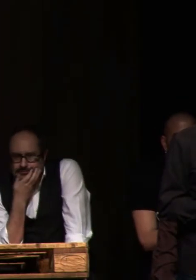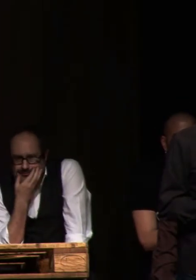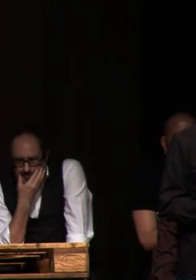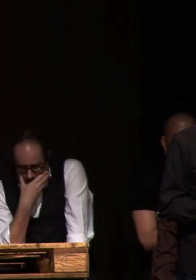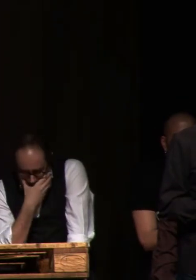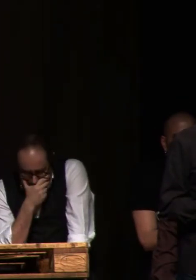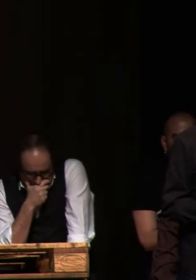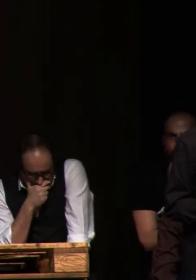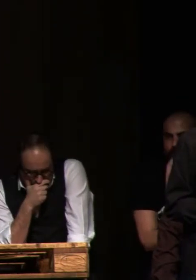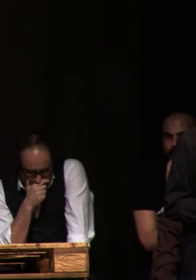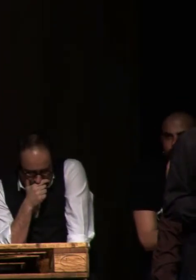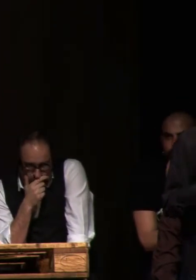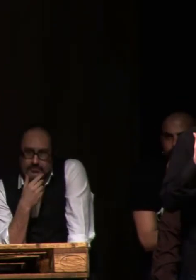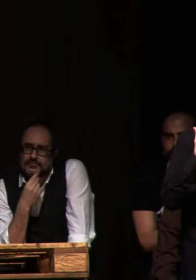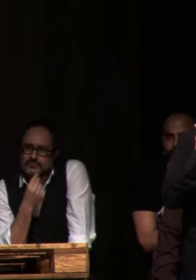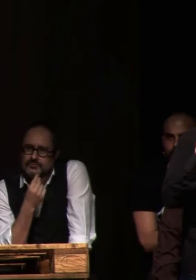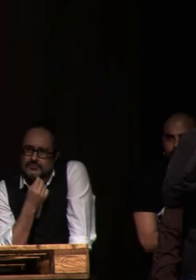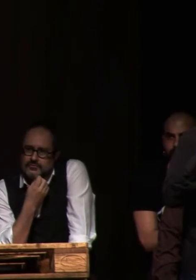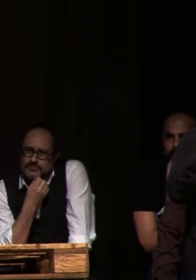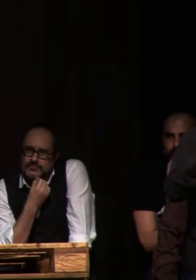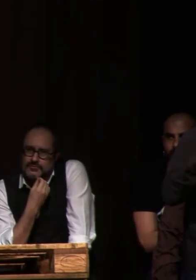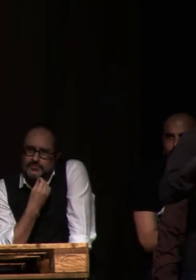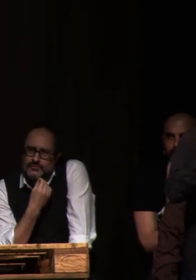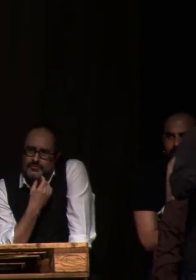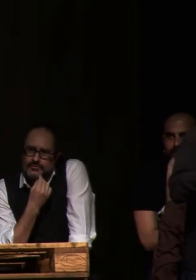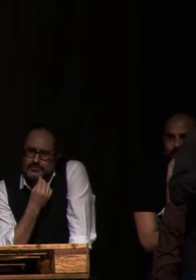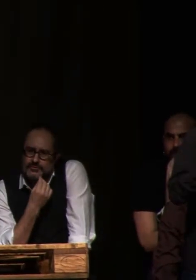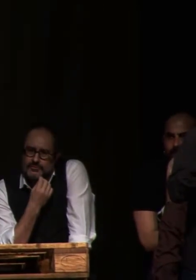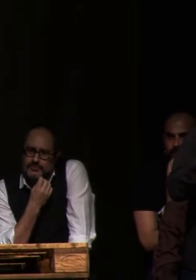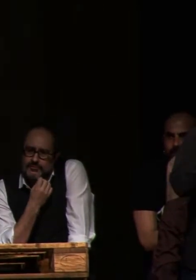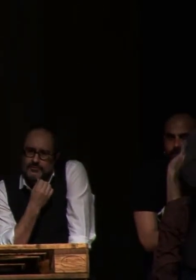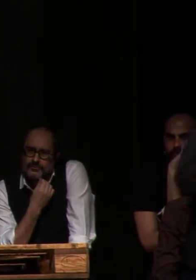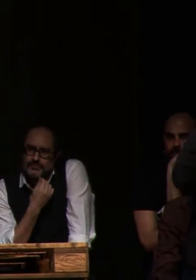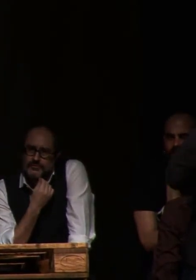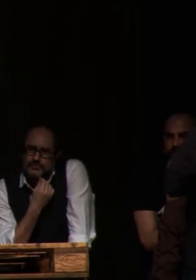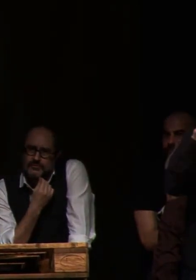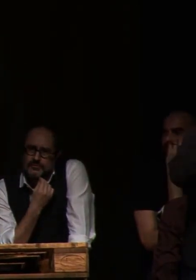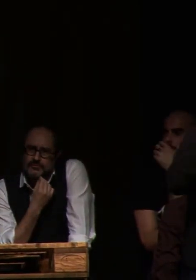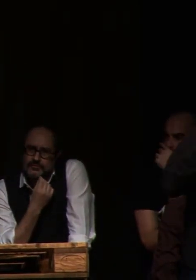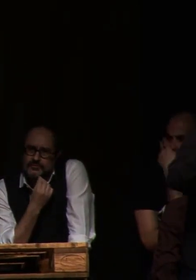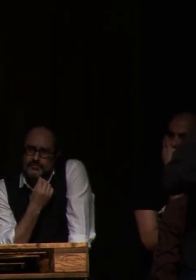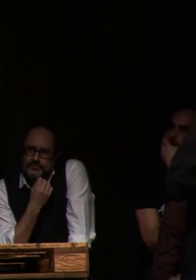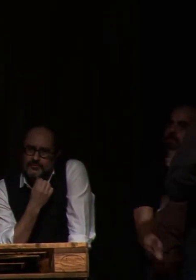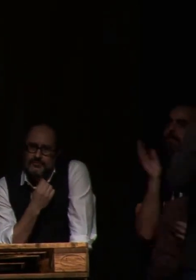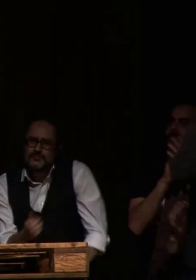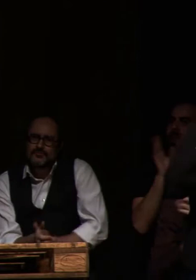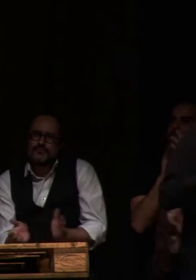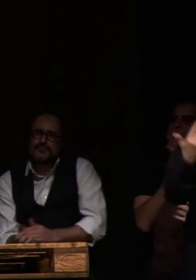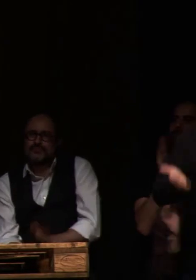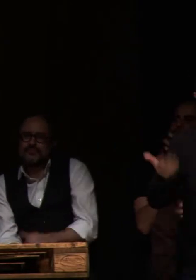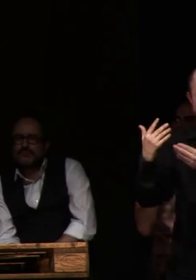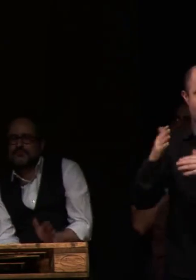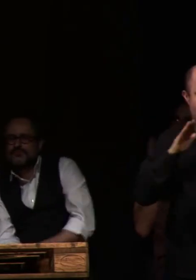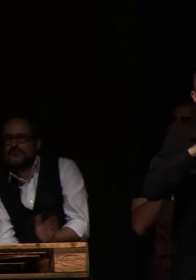I Arratsalde León, Euskal Herria, bona tarda a Bilbao, aquest Bilbao que ara mateix omple els carrers per buidar les presons.